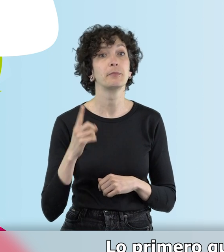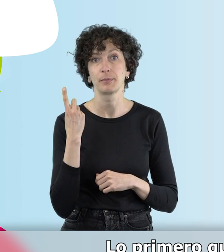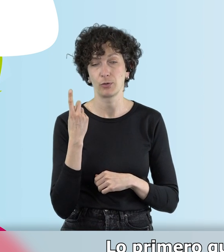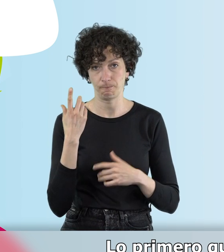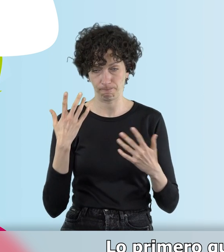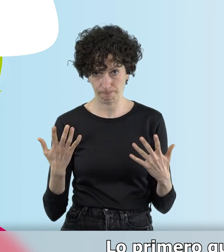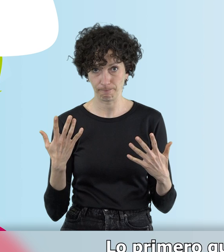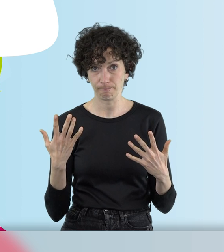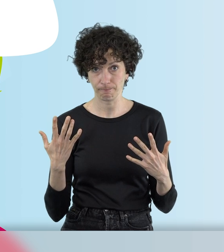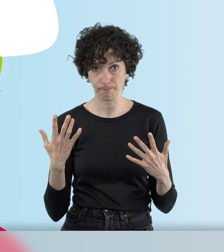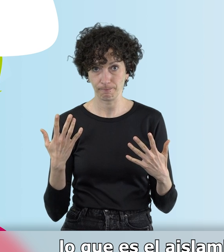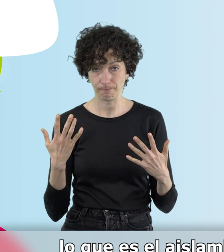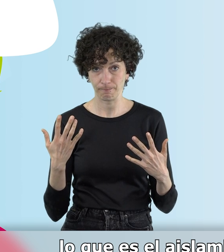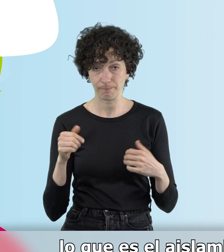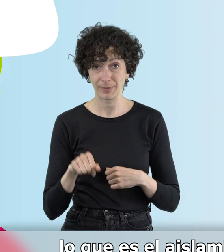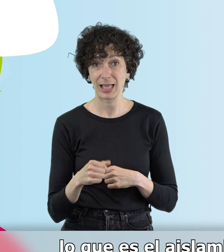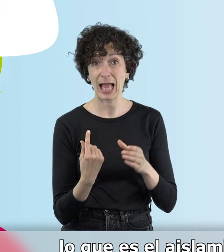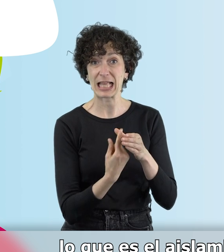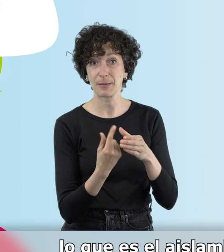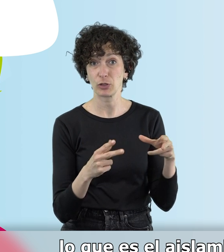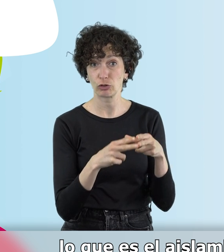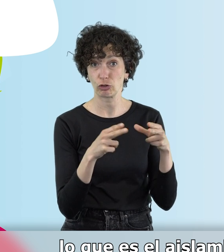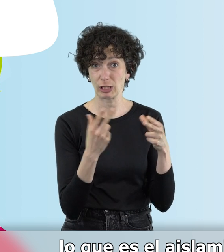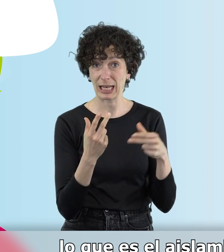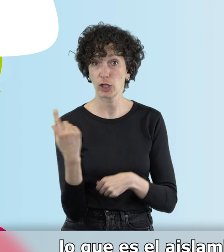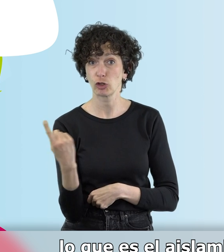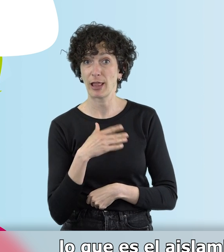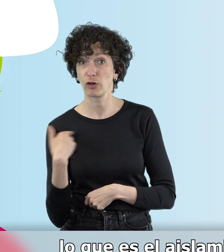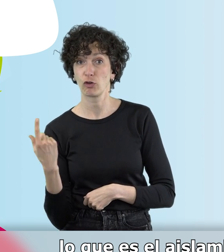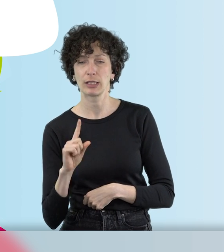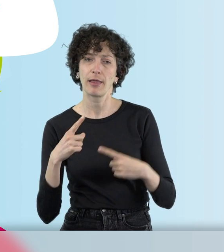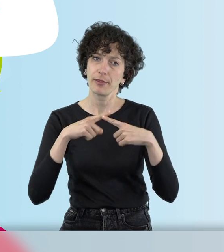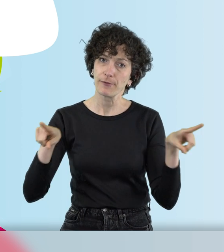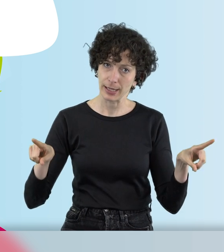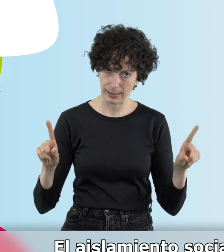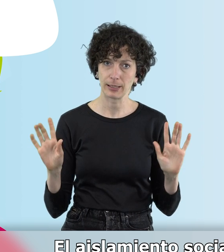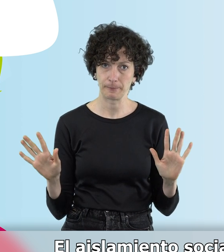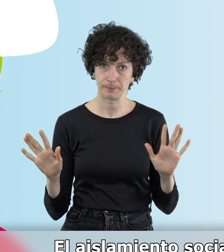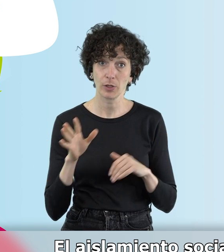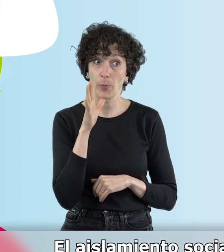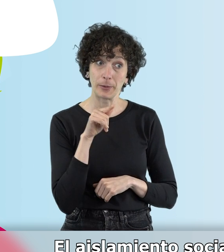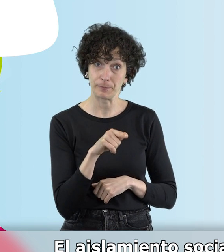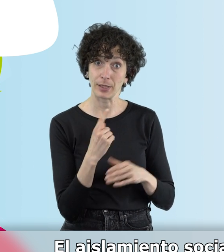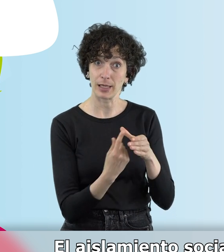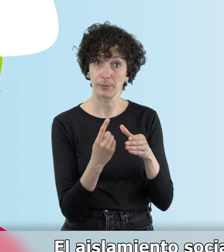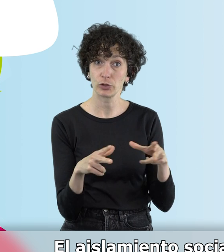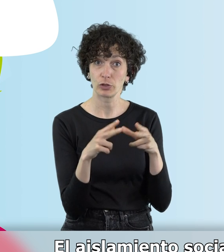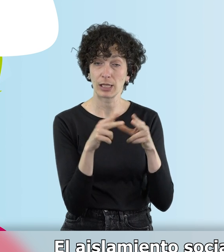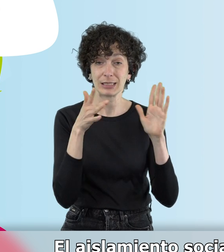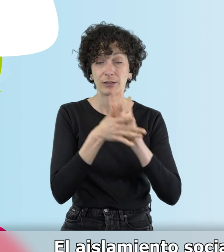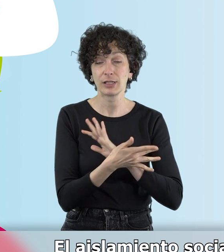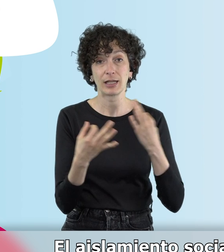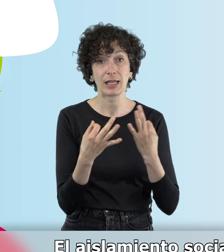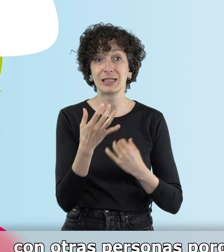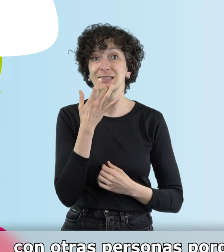que hay que diferenciar es lo que es el aislamiento social de lo que es la soledad no deseada. El aislamiento social es cuando